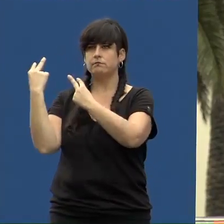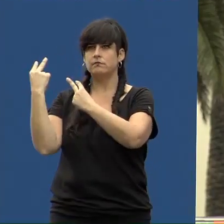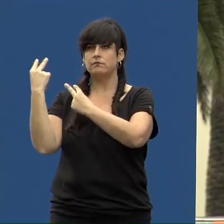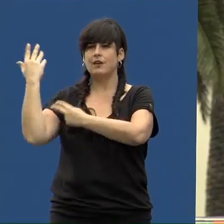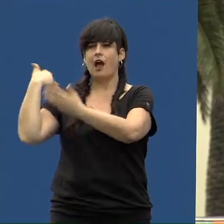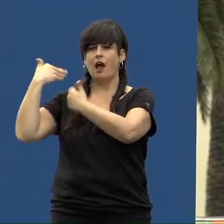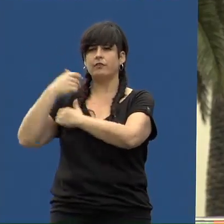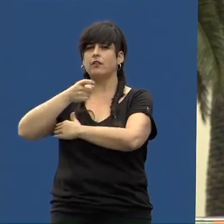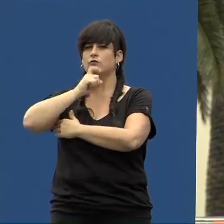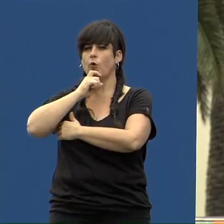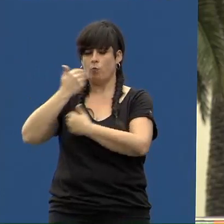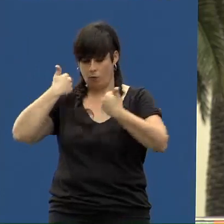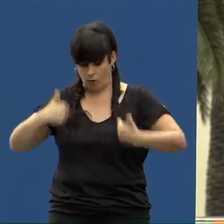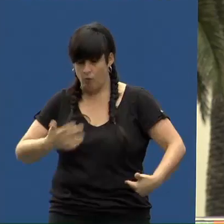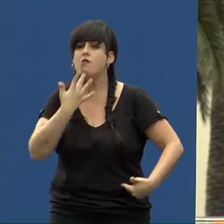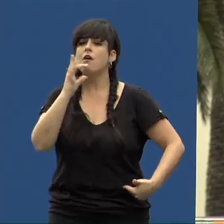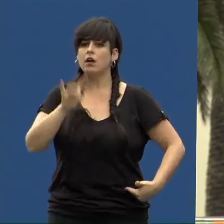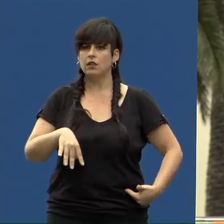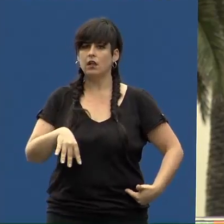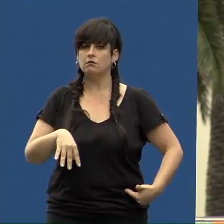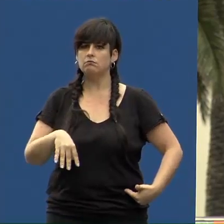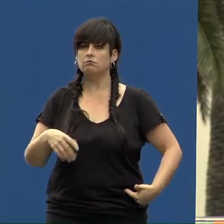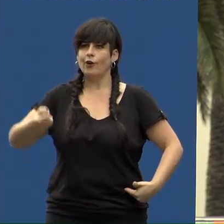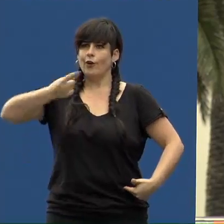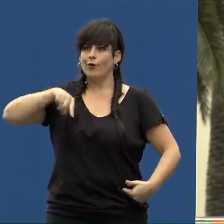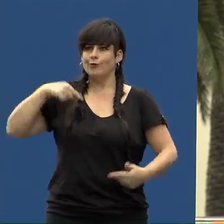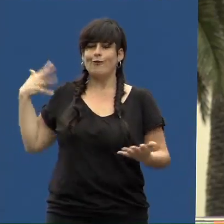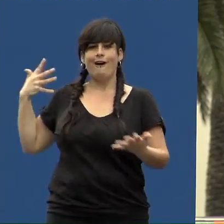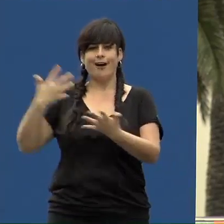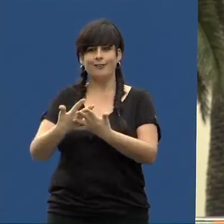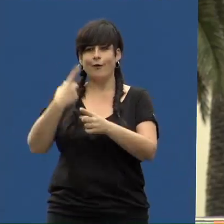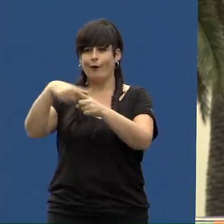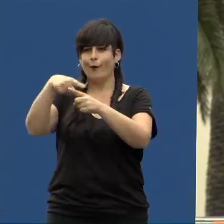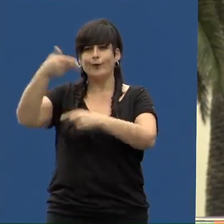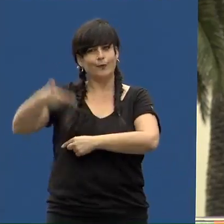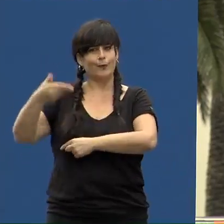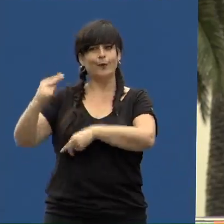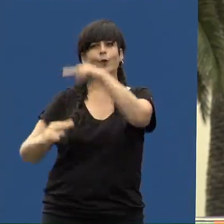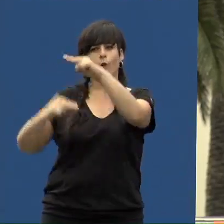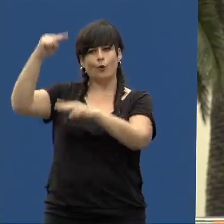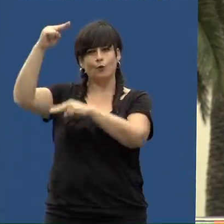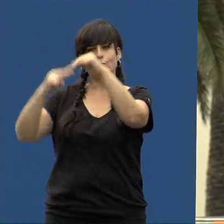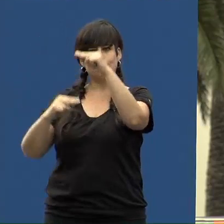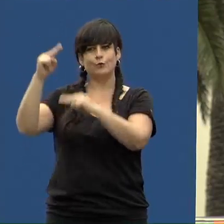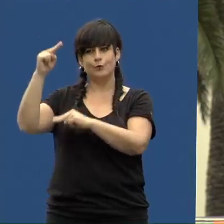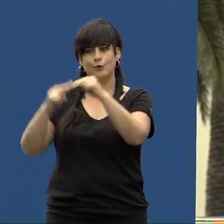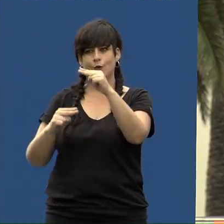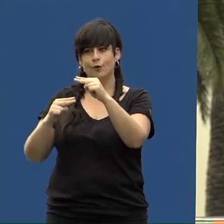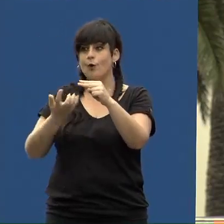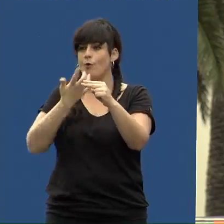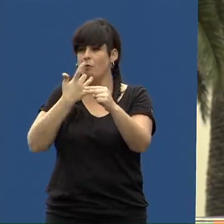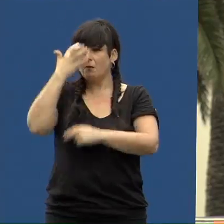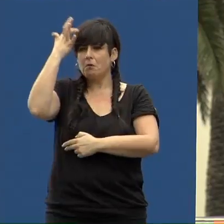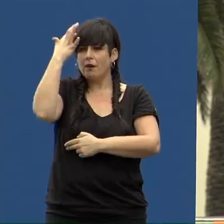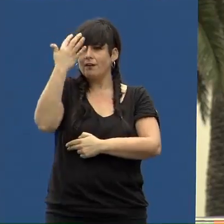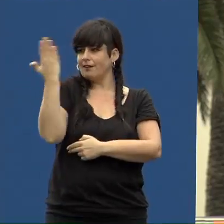éramos y todo lo enorme que hemos conseguido construir en tan poco tiempo. ¿Quién nos lo iba a decir hace